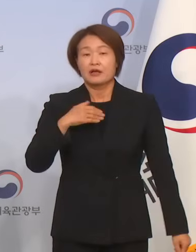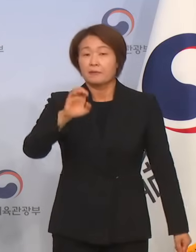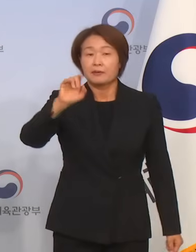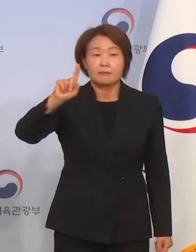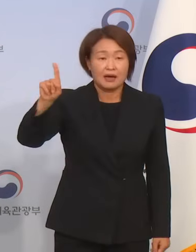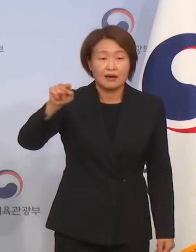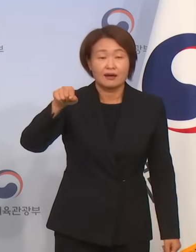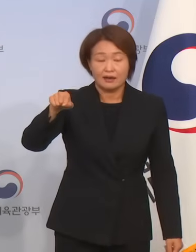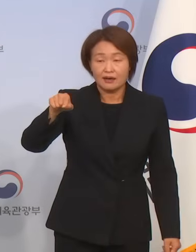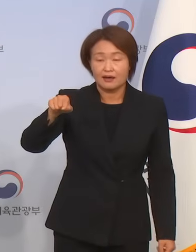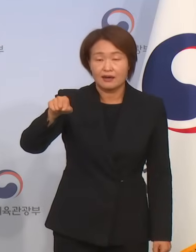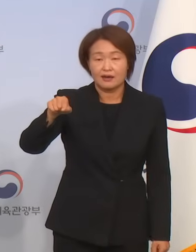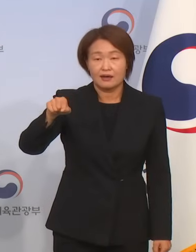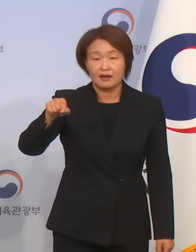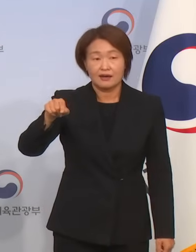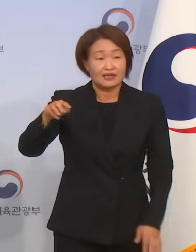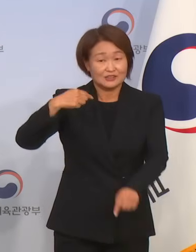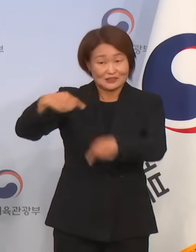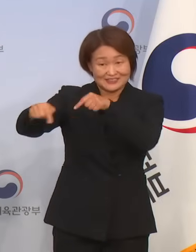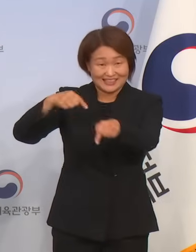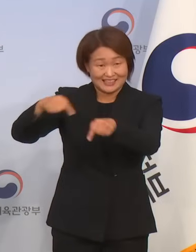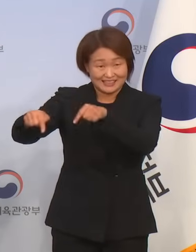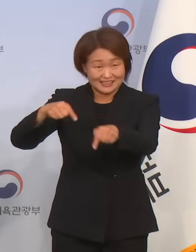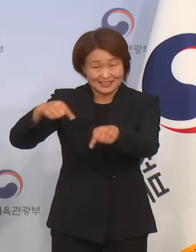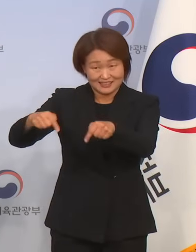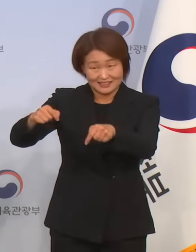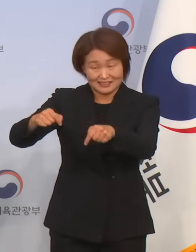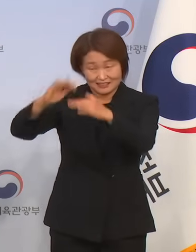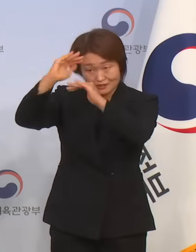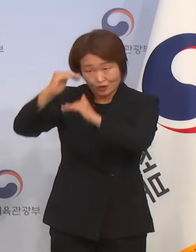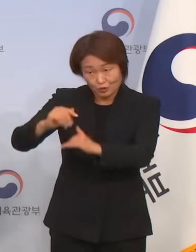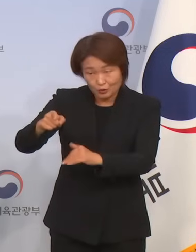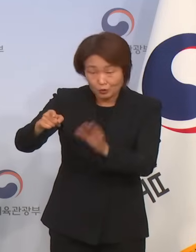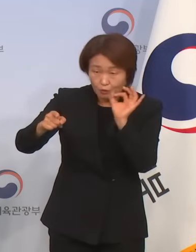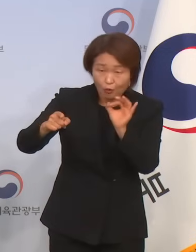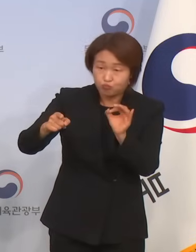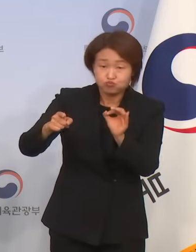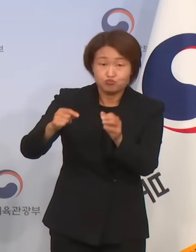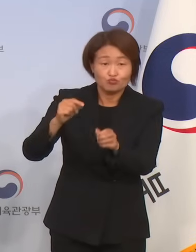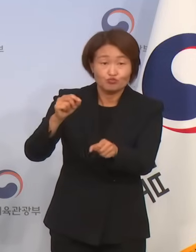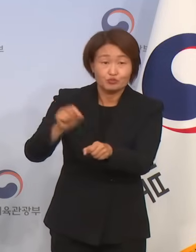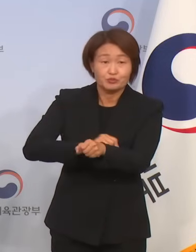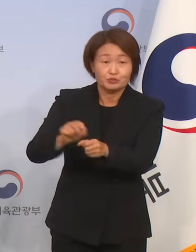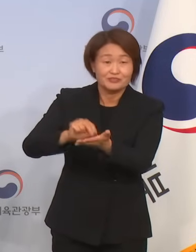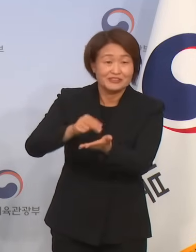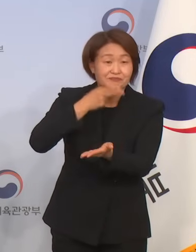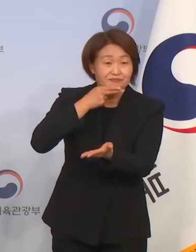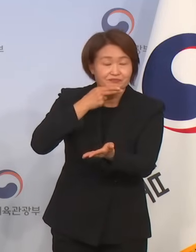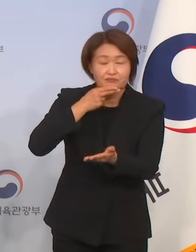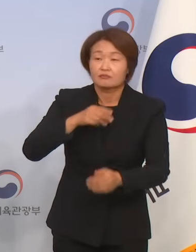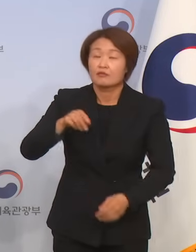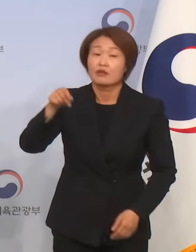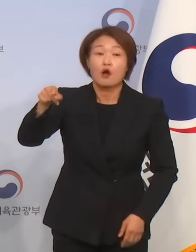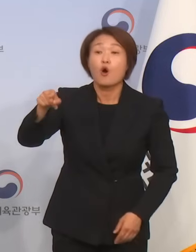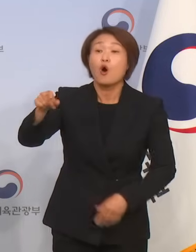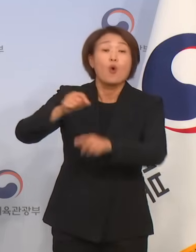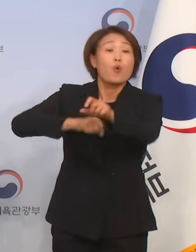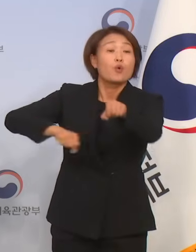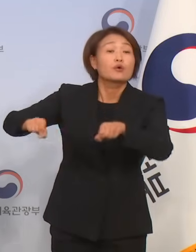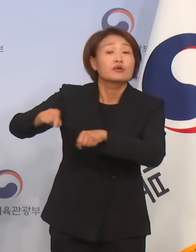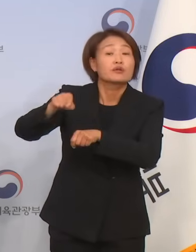FIFA의 정책에 전혀 뭐 저촉된다고 생각하지 않습니다. 그리고 FIFA에서도